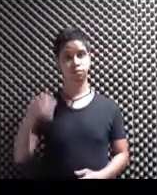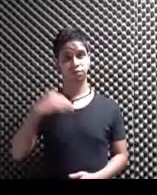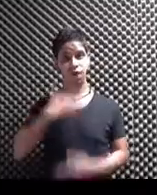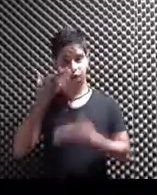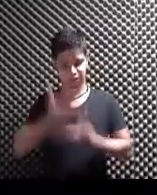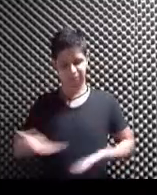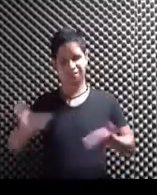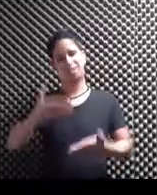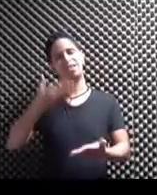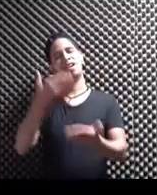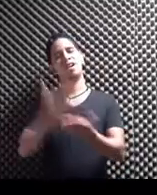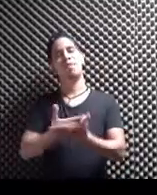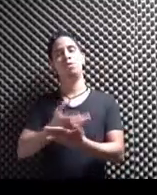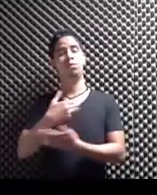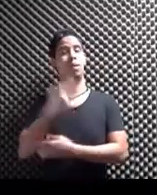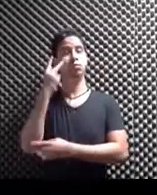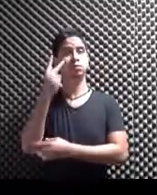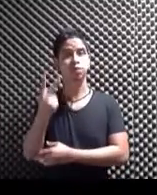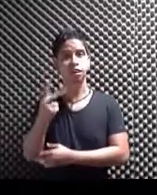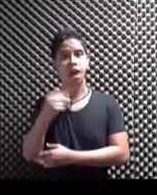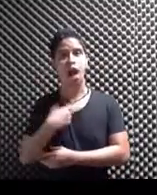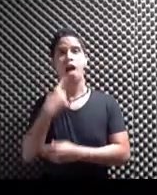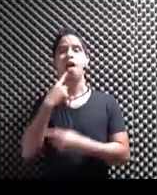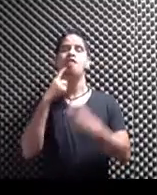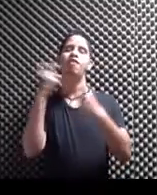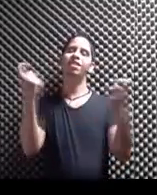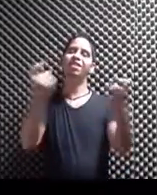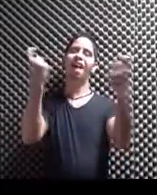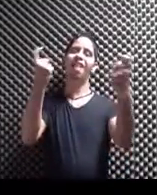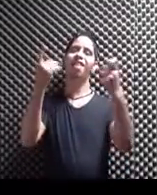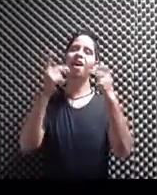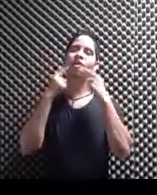¡Aquí estamos! ¡Mira! ¡Felicidades!